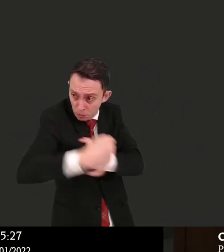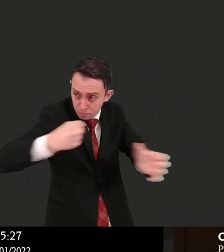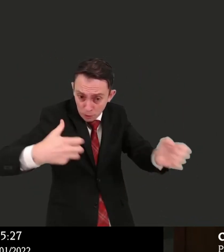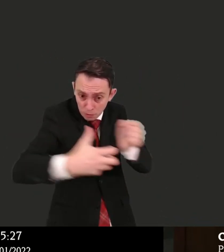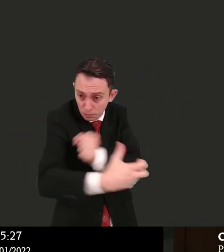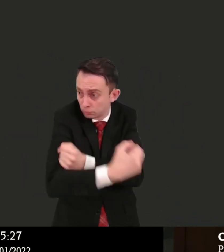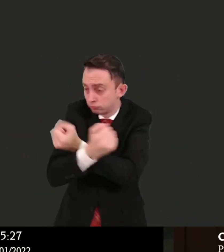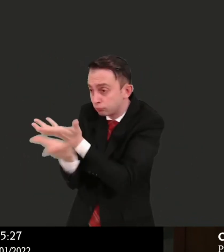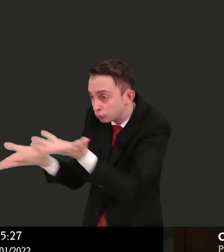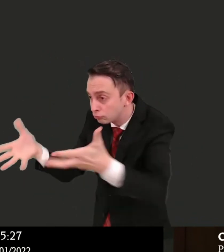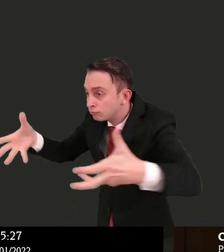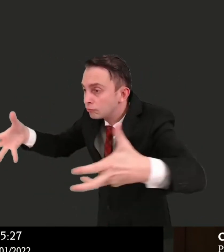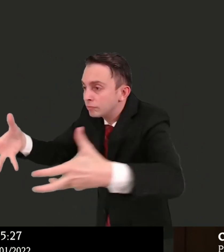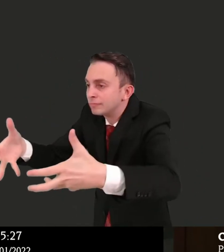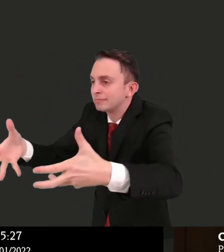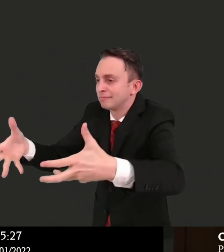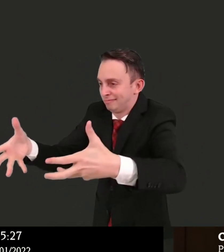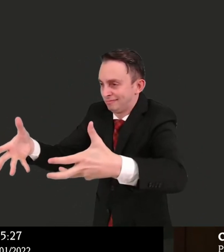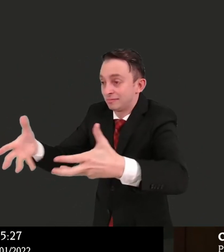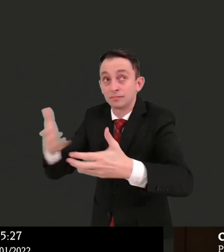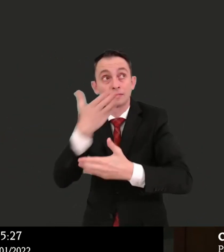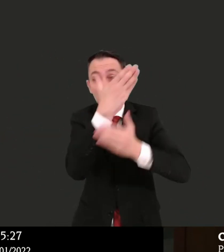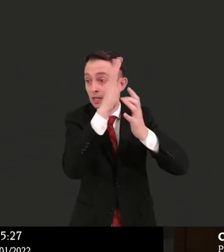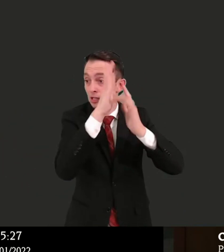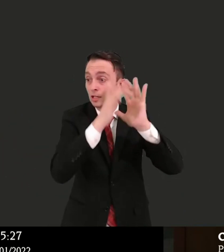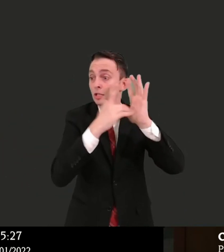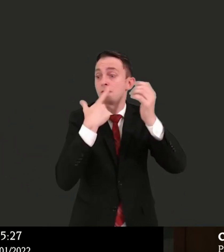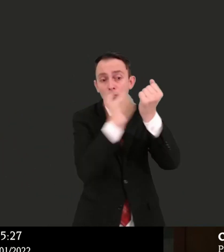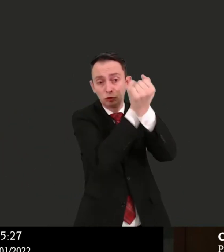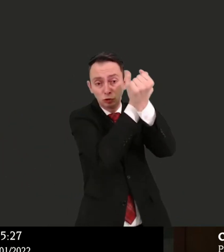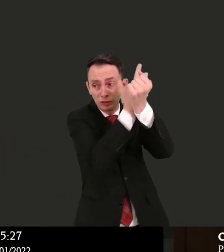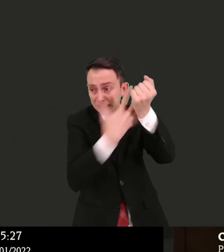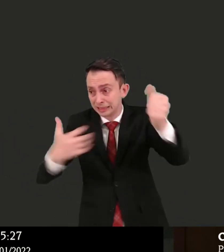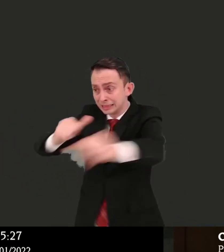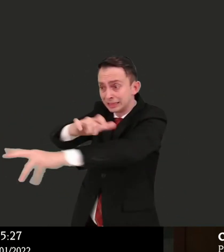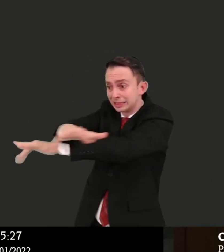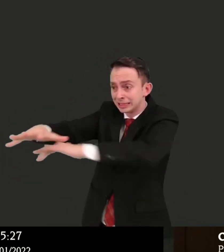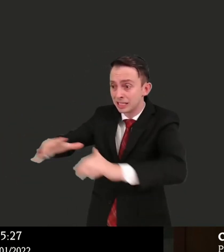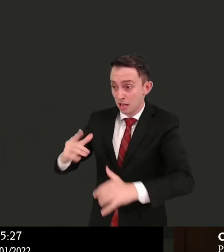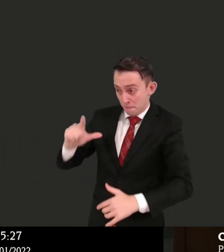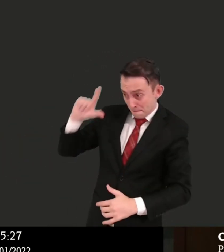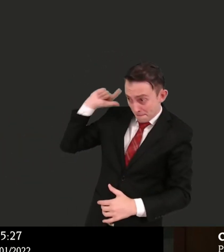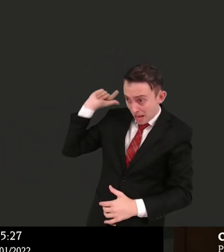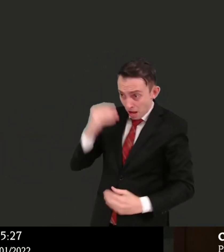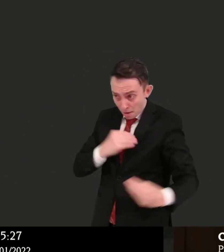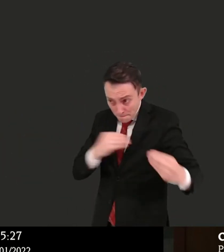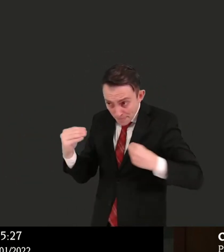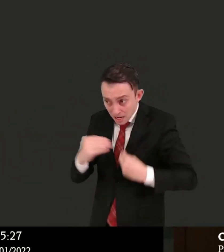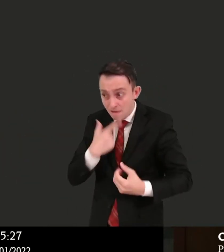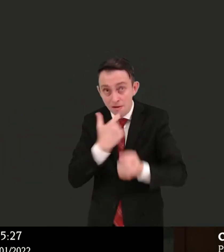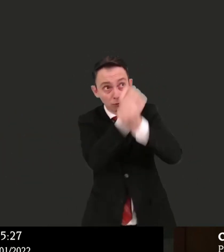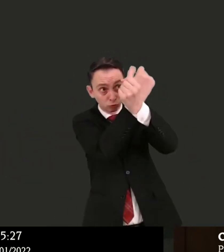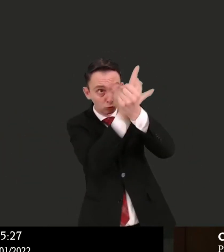em quem temos a redenção pelo seu sangue, a saber, a remissão dos pecados, o qual